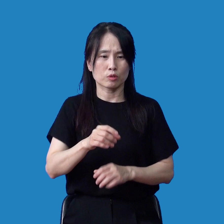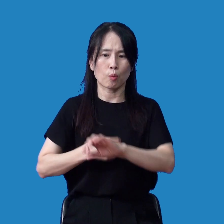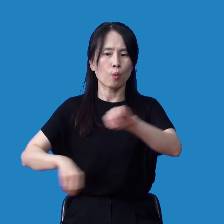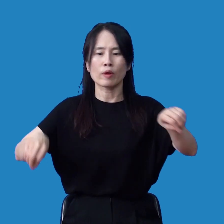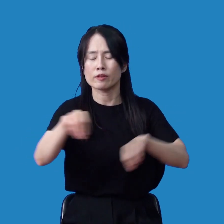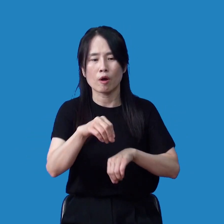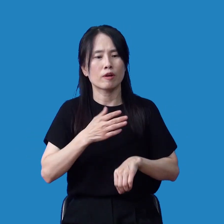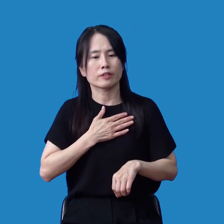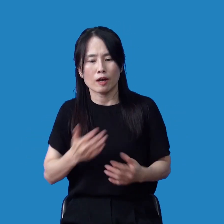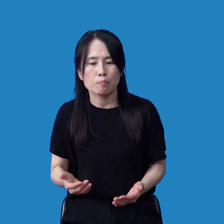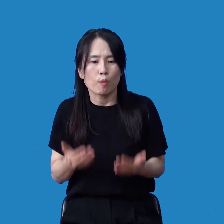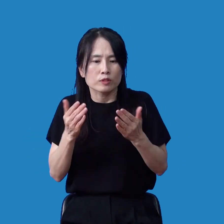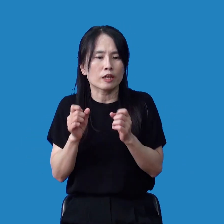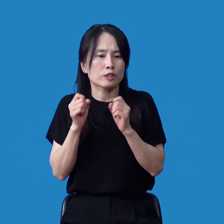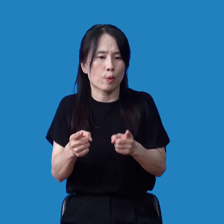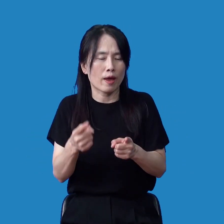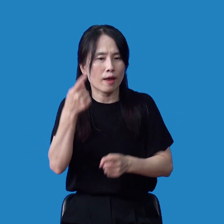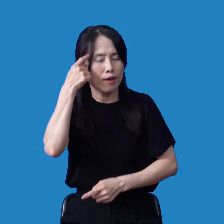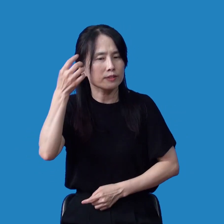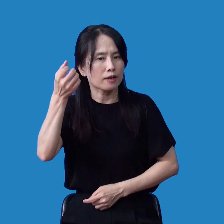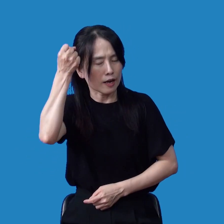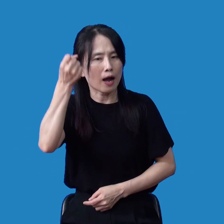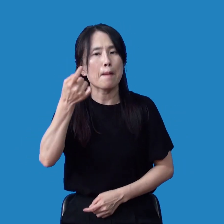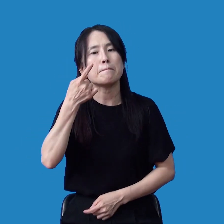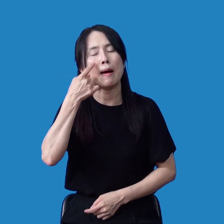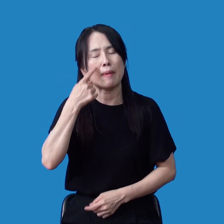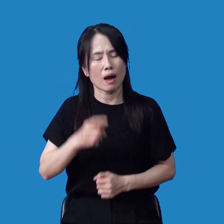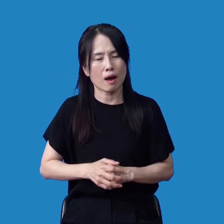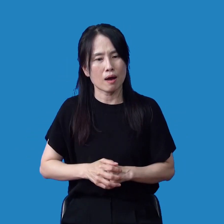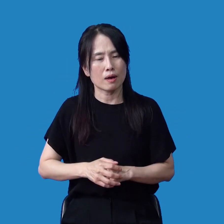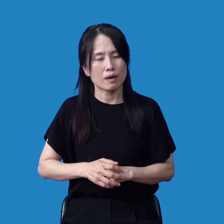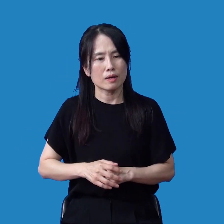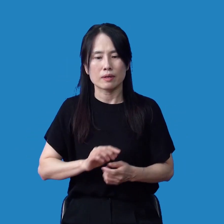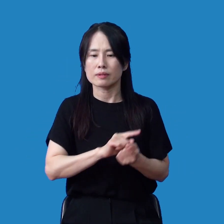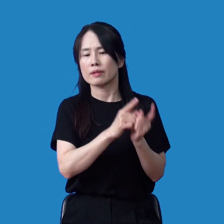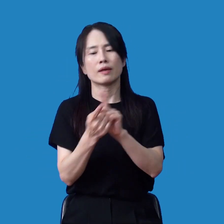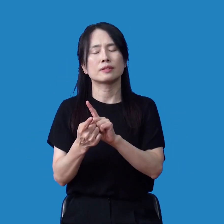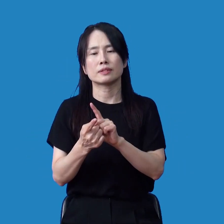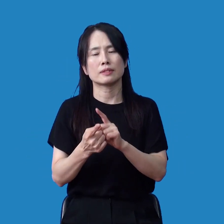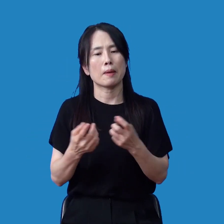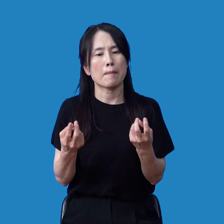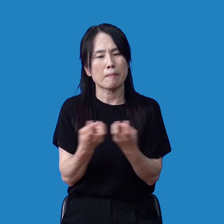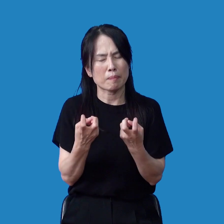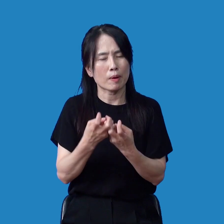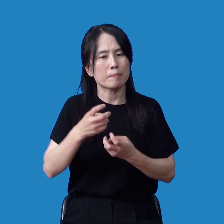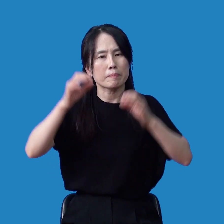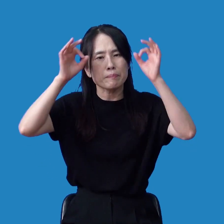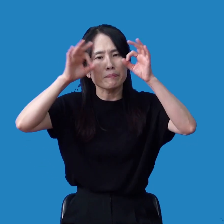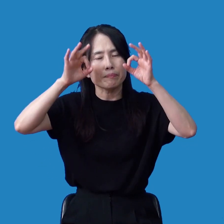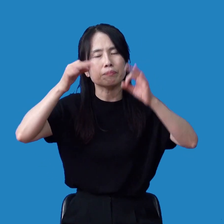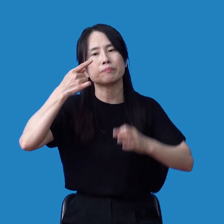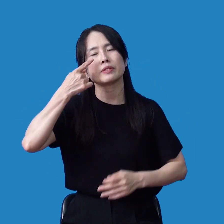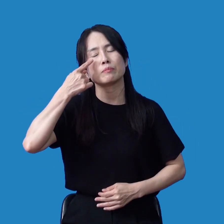것입니다. 그것이 대안입니다. 대안 문화를 만들어가는 것입니다.